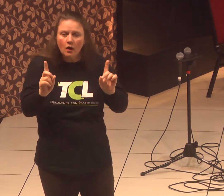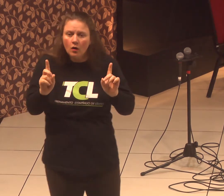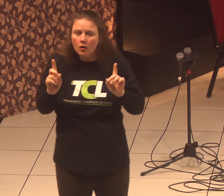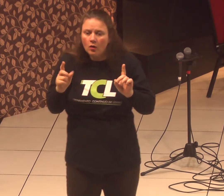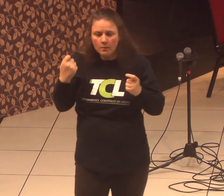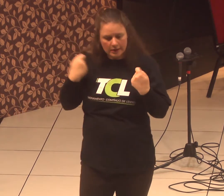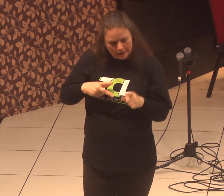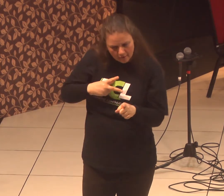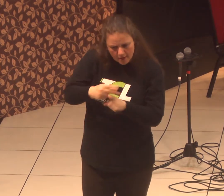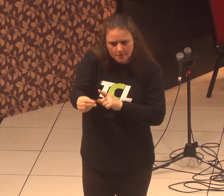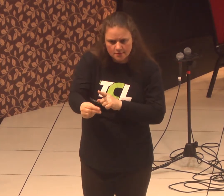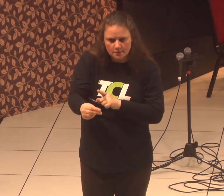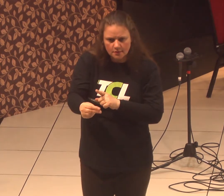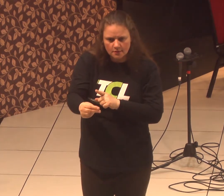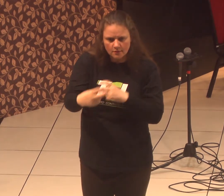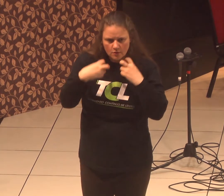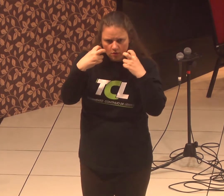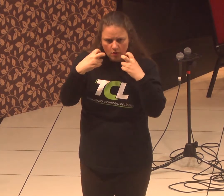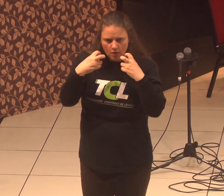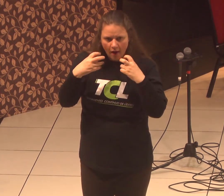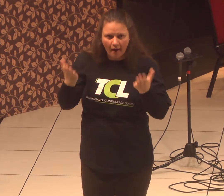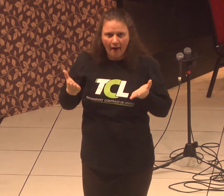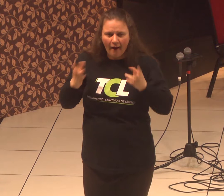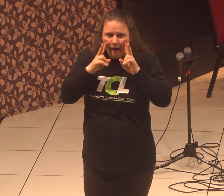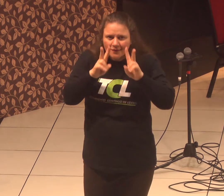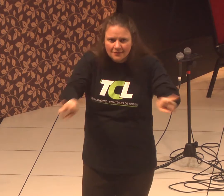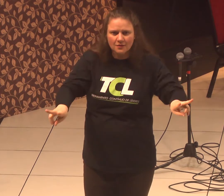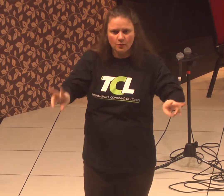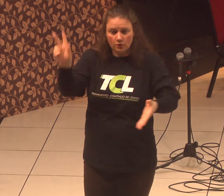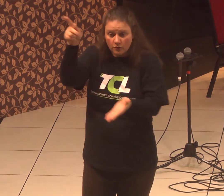A gente não está pedindo para que as pessoas inventem uma história ou mintam.